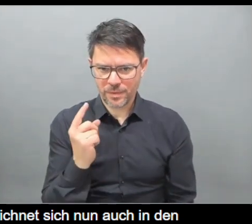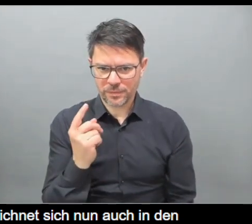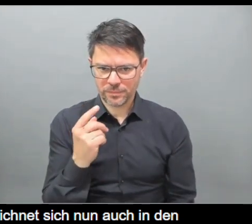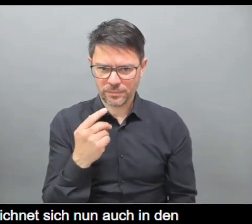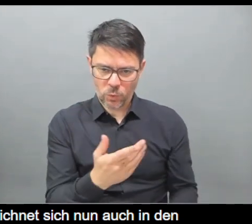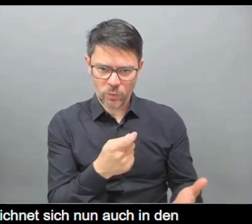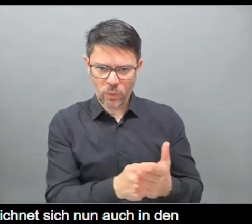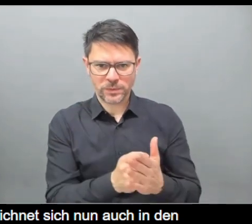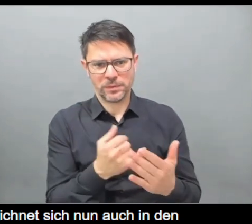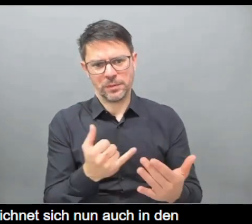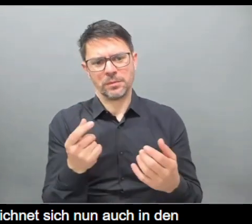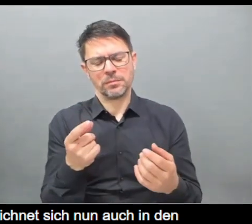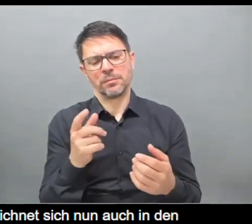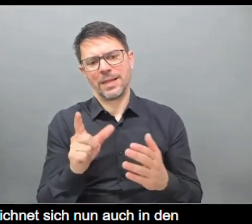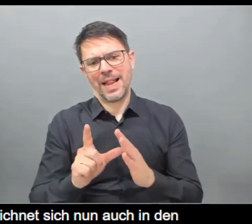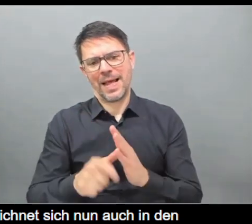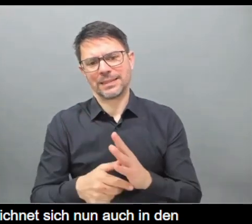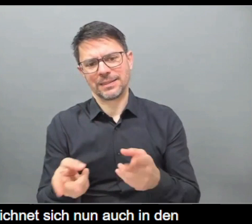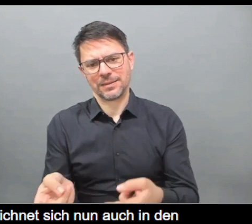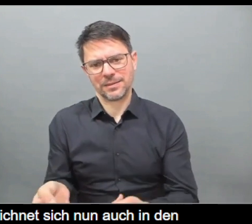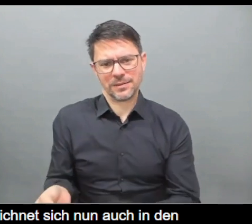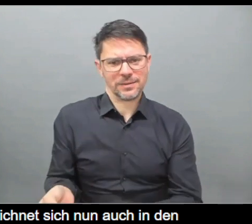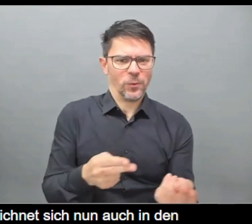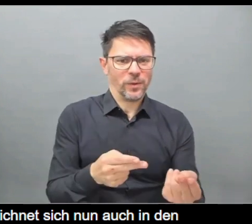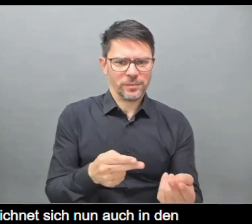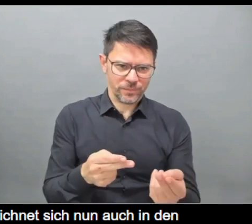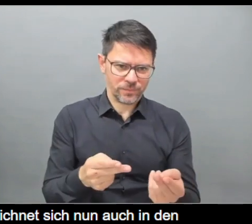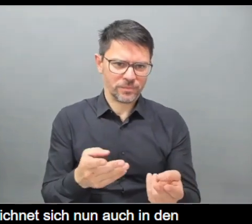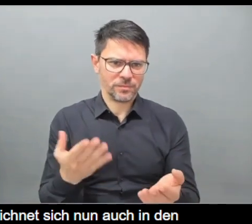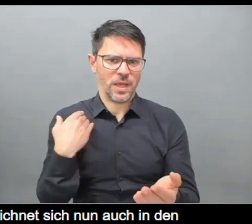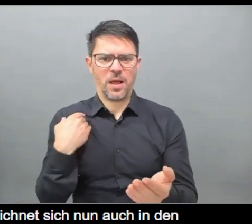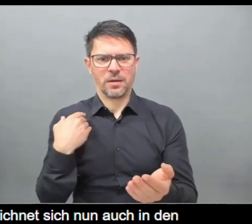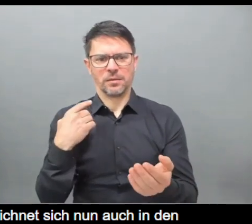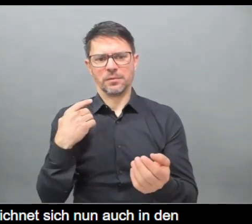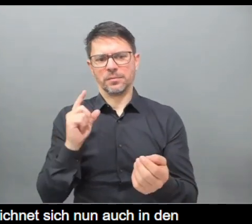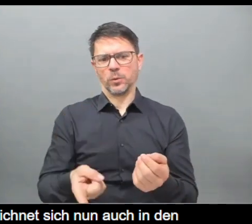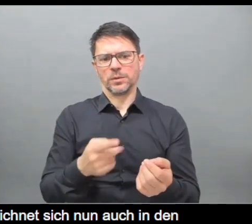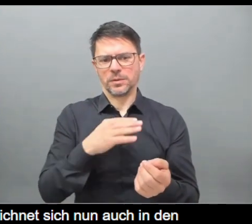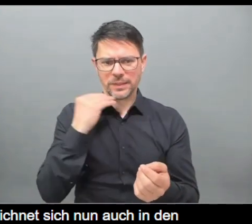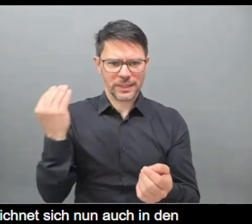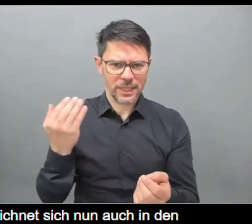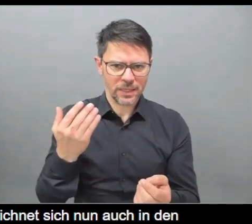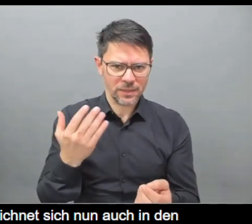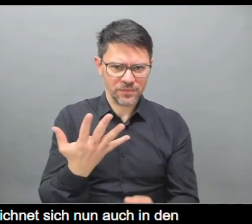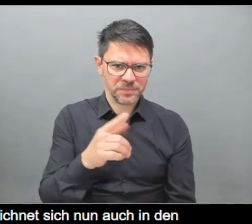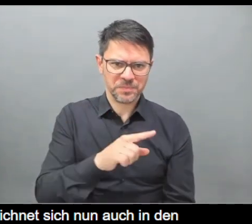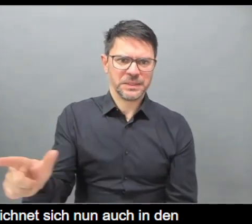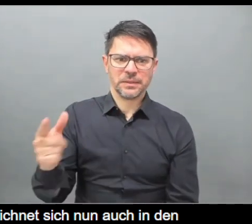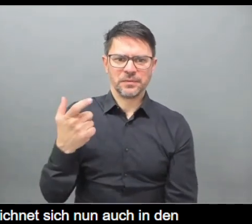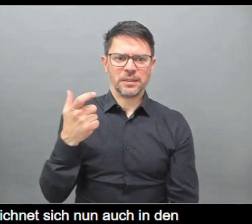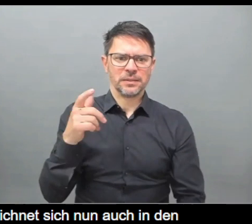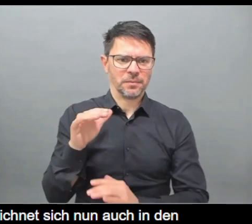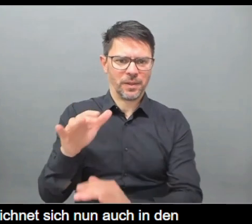Prozess hin auf dem Weg zu einer Reform, der natürlich mit einer geplanten, strukturierten Vorgehensweise nicht vereinbar ist.